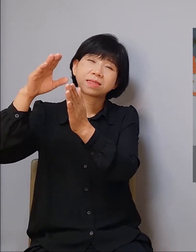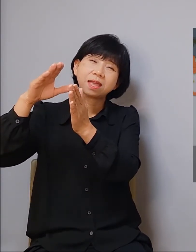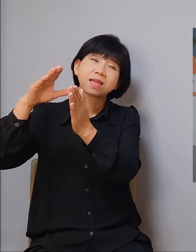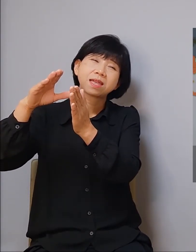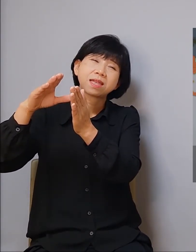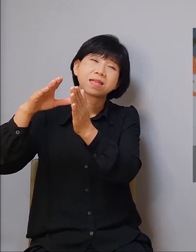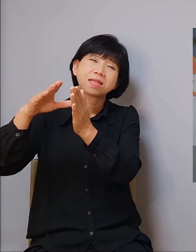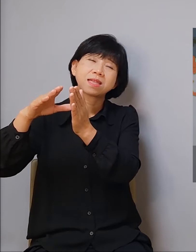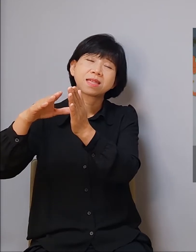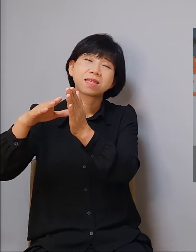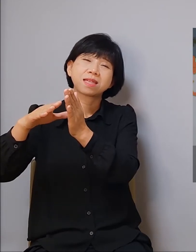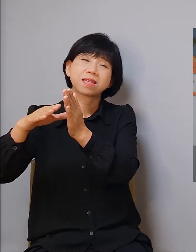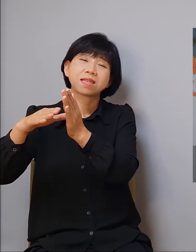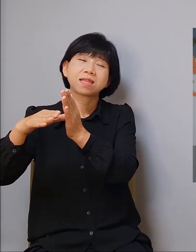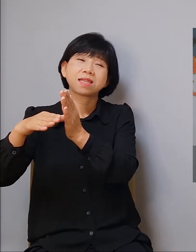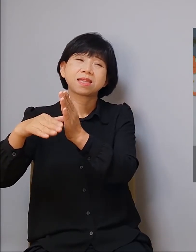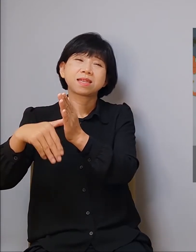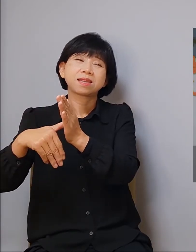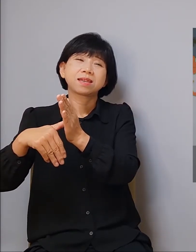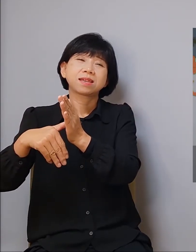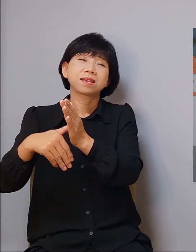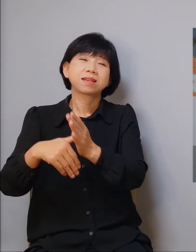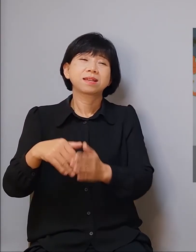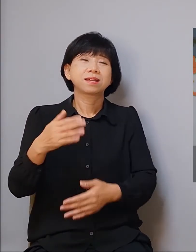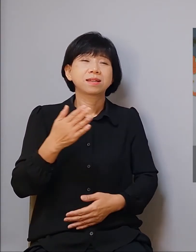하나님의 때,